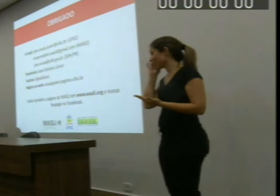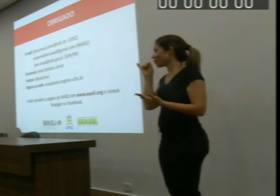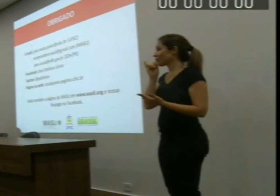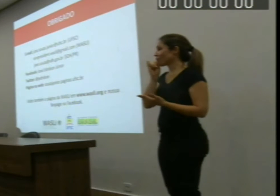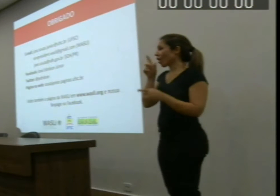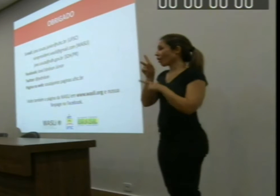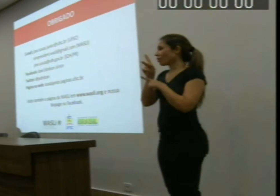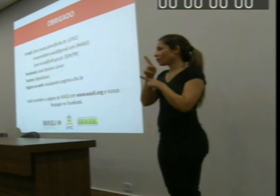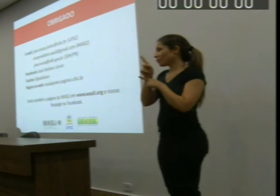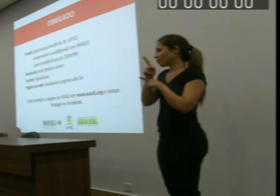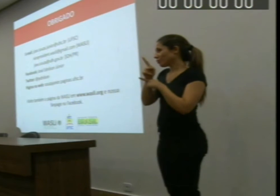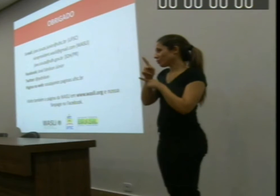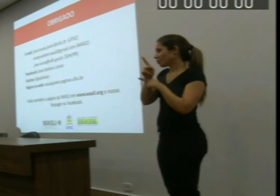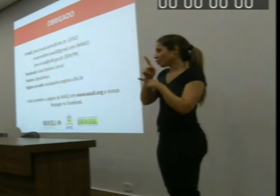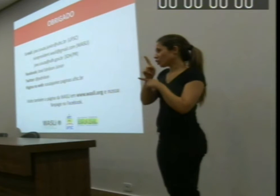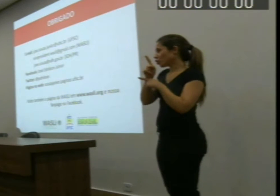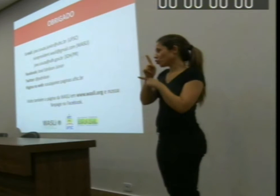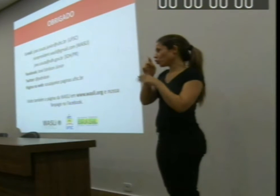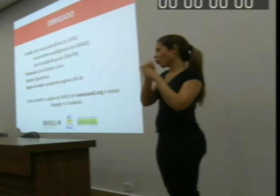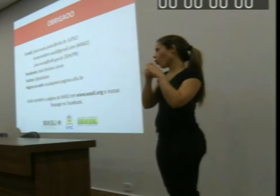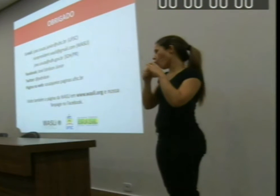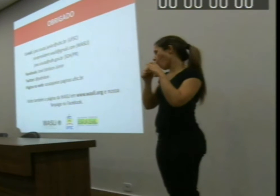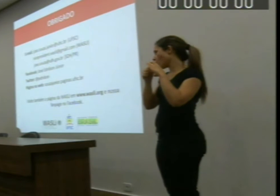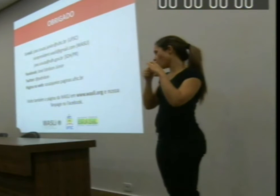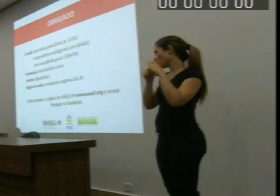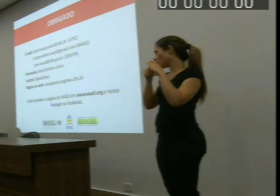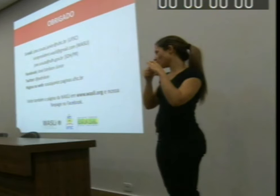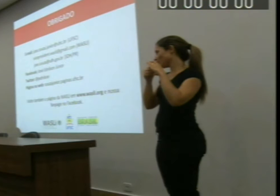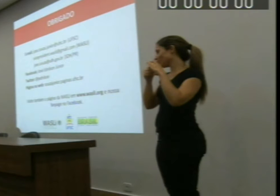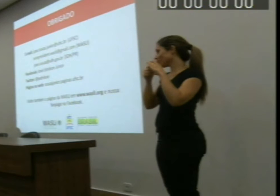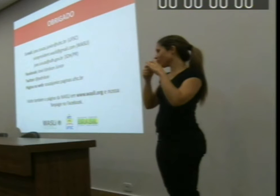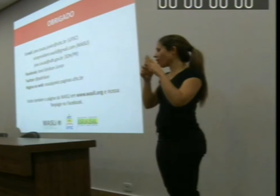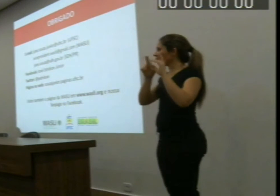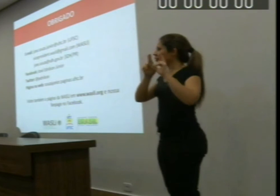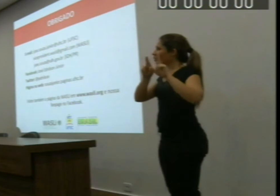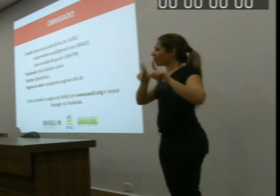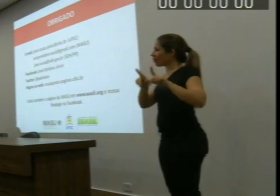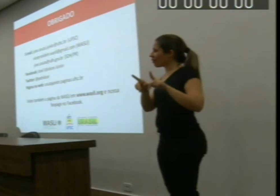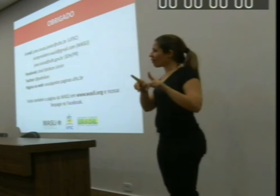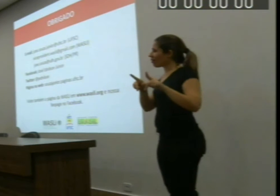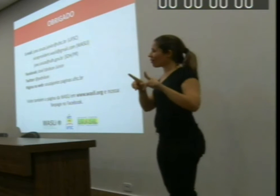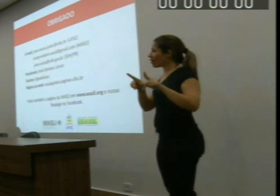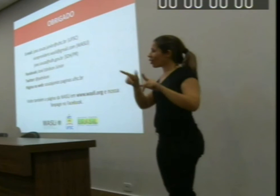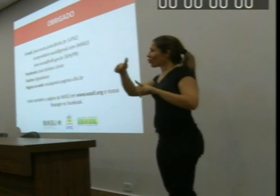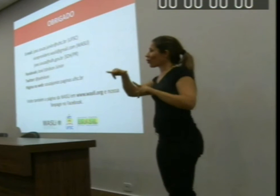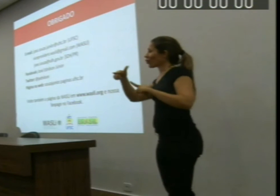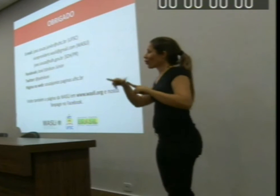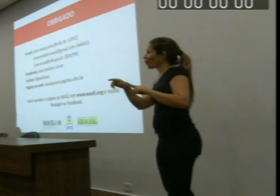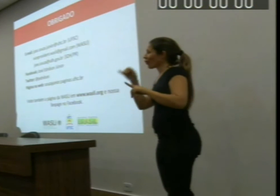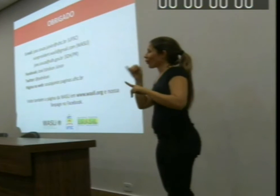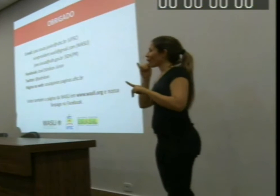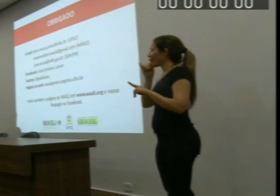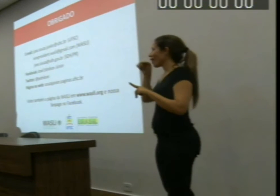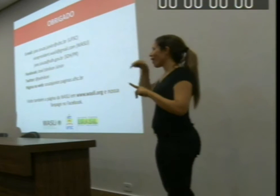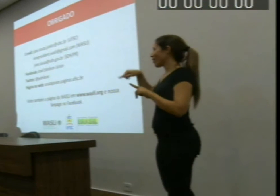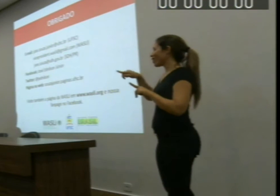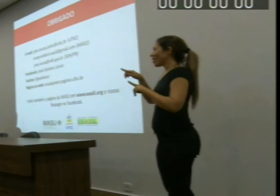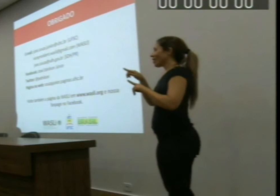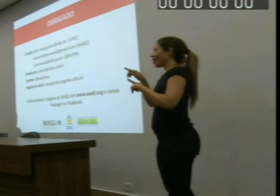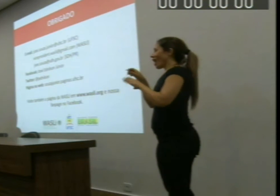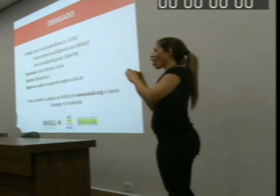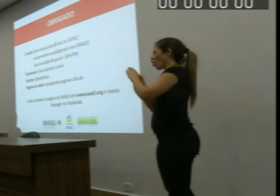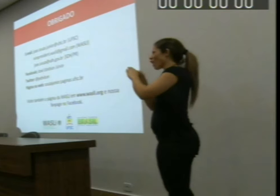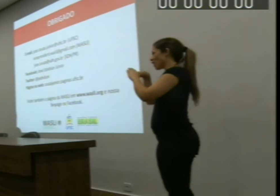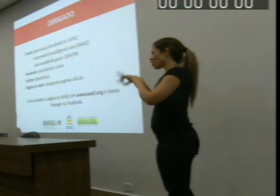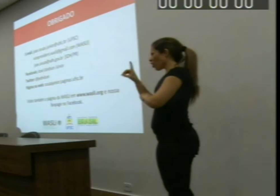para Globo é uma coisa agora você vai fazer um vídeo para TV Morena de Dourados Não tô dizendo nem a